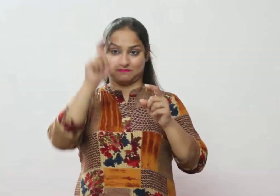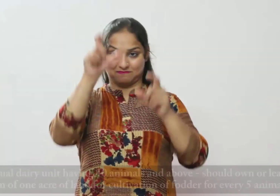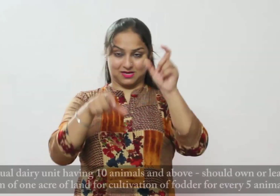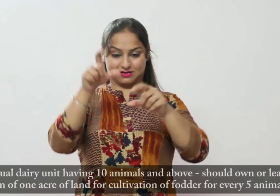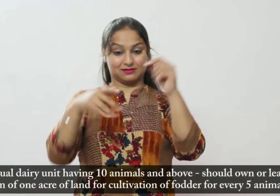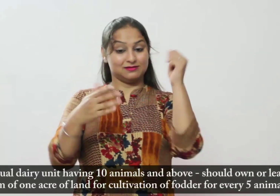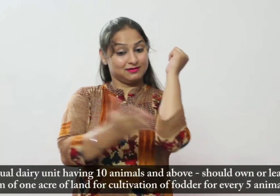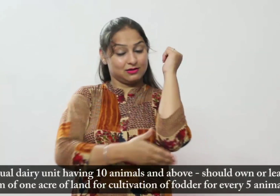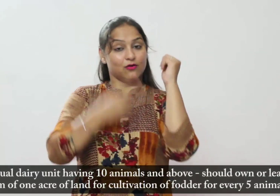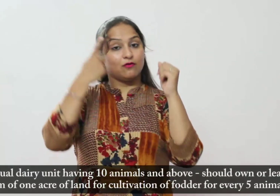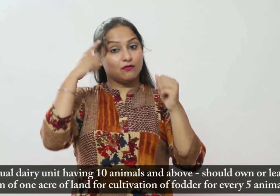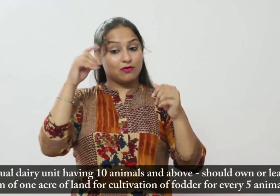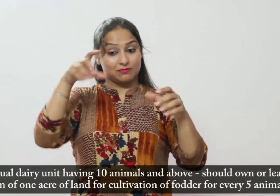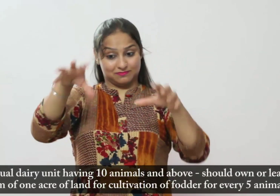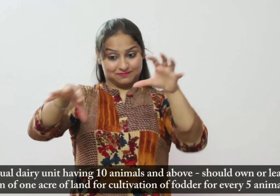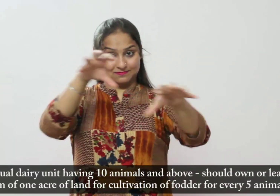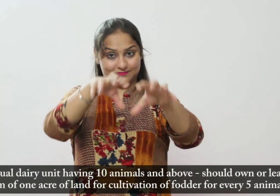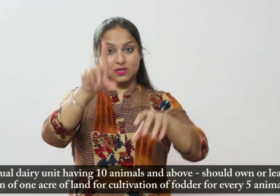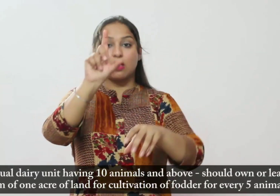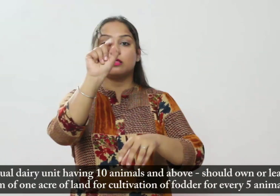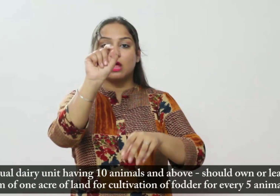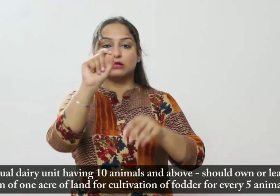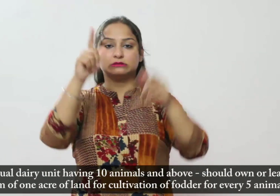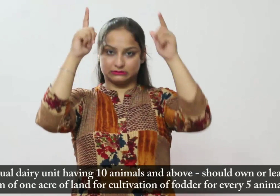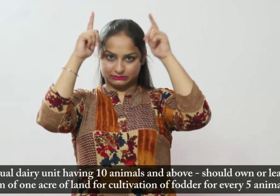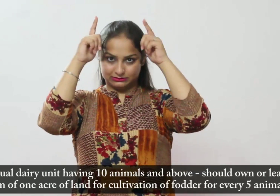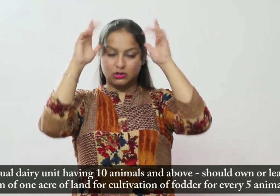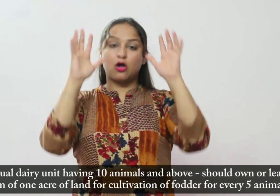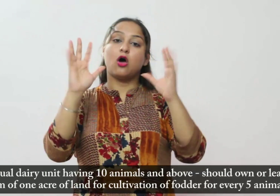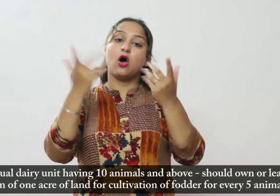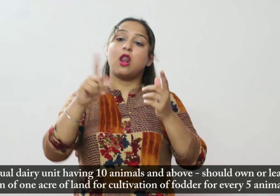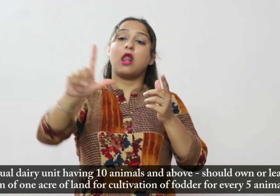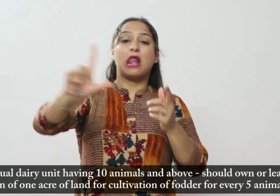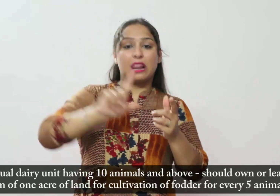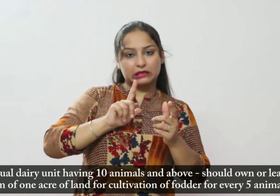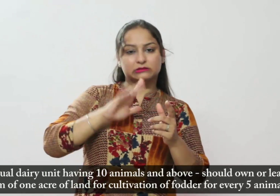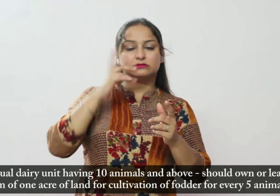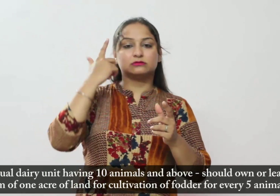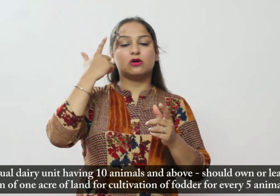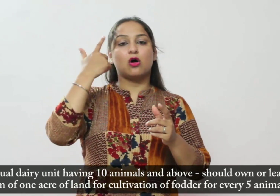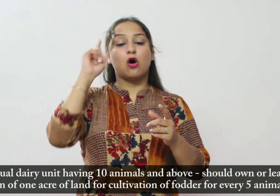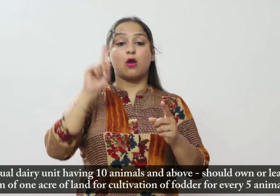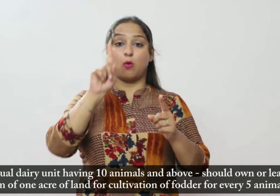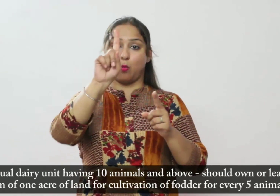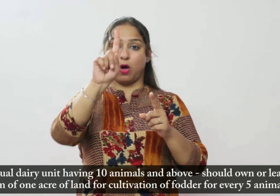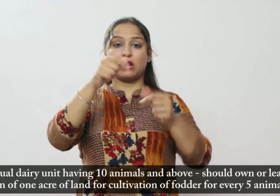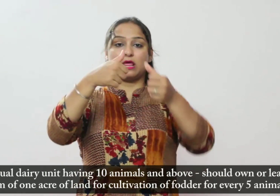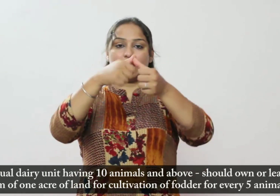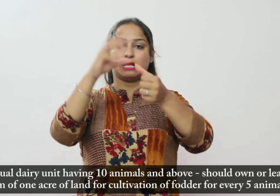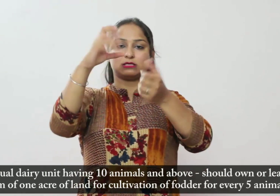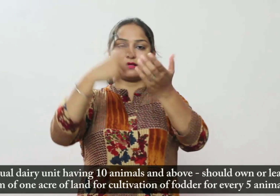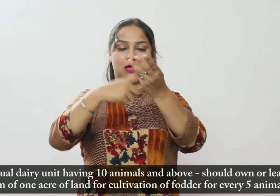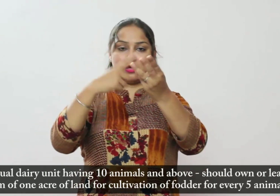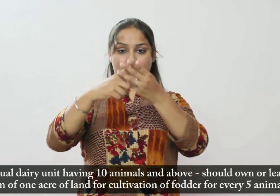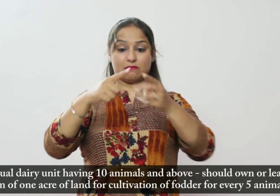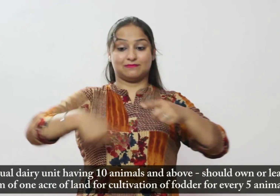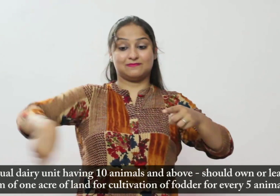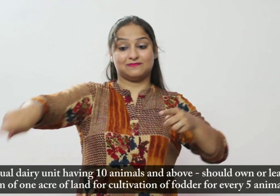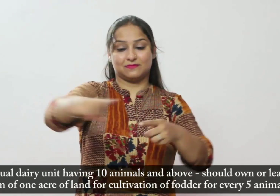दस पशुओं और उससे अधिक की व्यक्तिगत डेयरी इकाई प्रत्येक 5 पशुओं के लिए चारे की खेती के लिए कम से कम 1